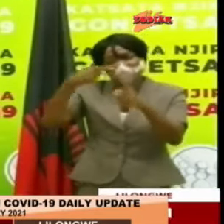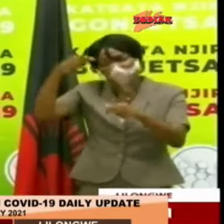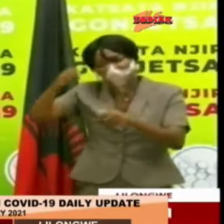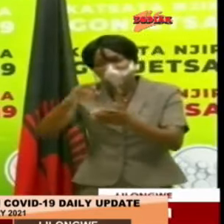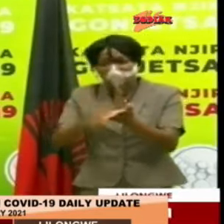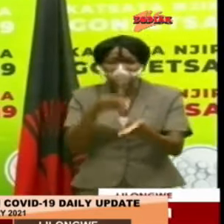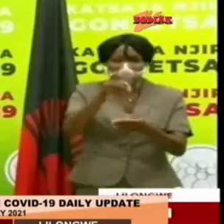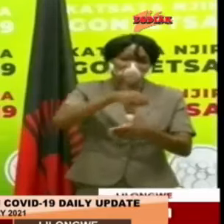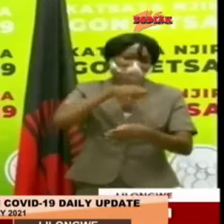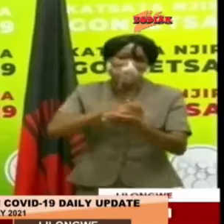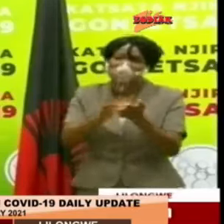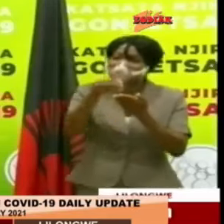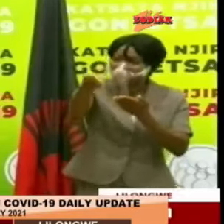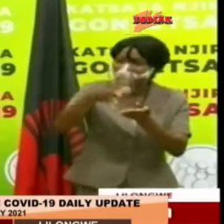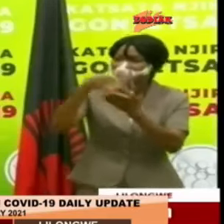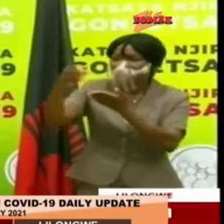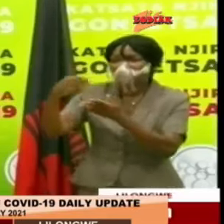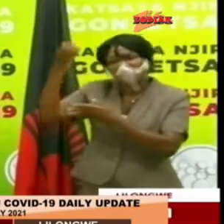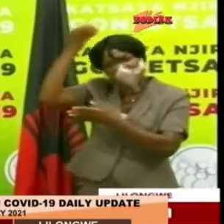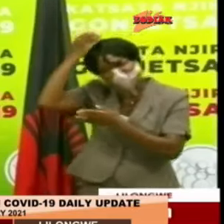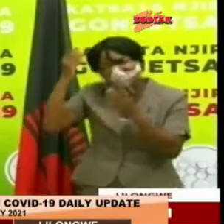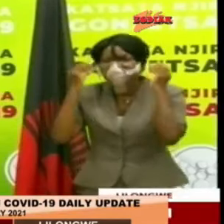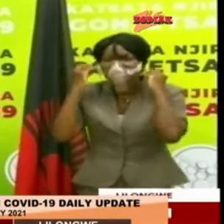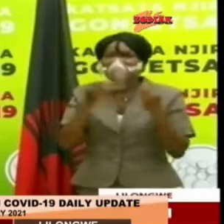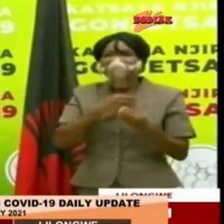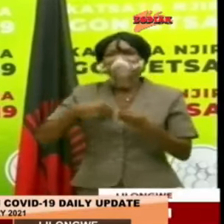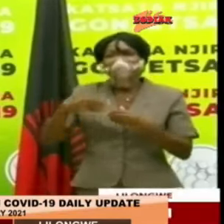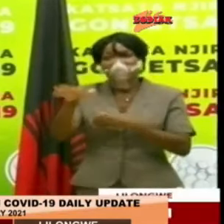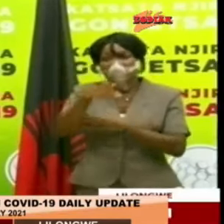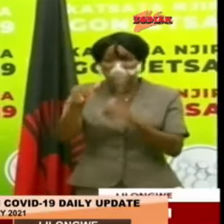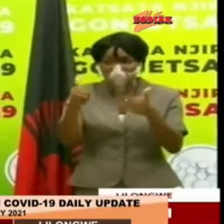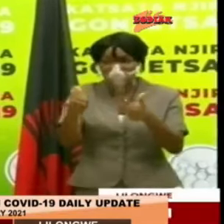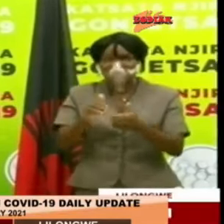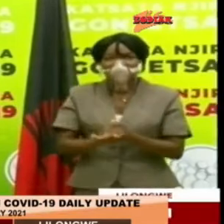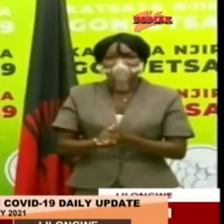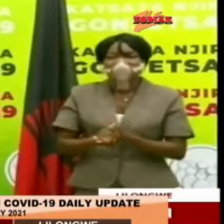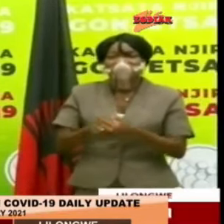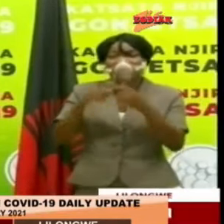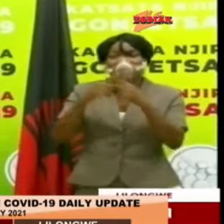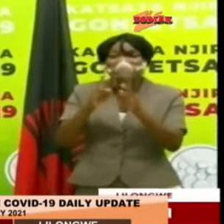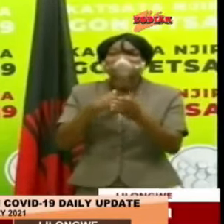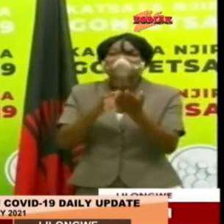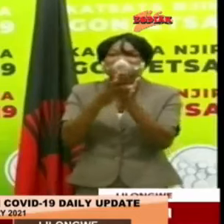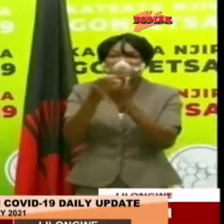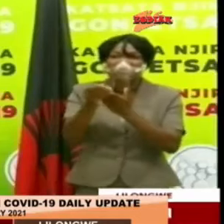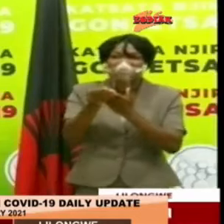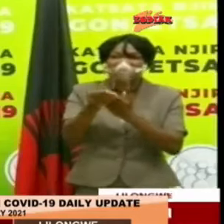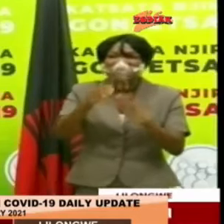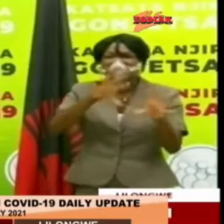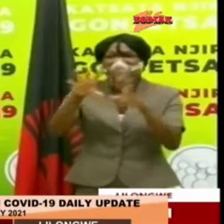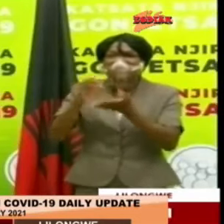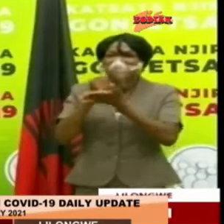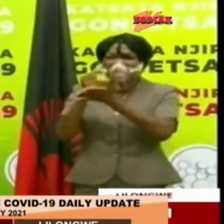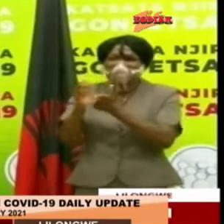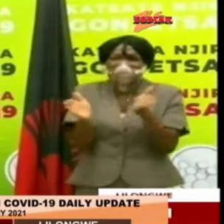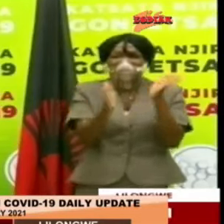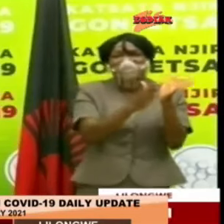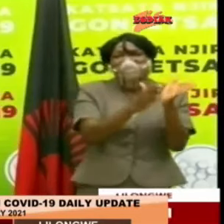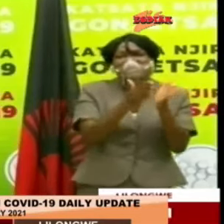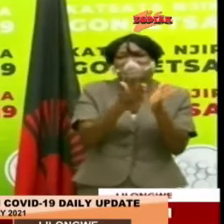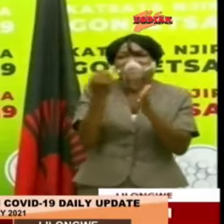zichoka pamenepa komanso pamenepa paliso dongosolo loti tigulire ma PPEs zimene